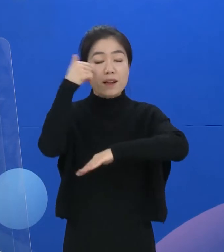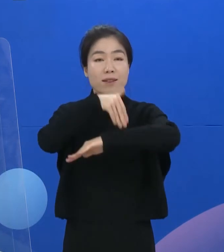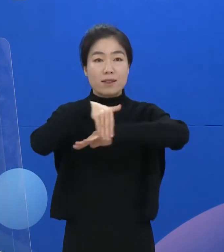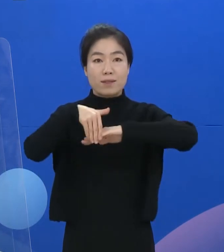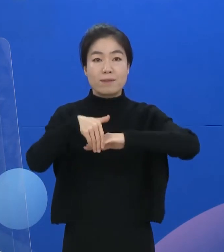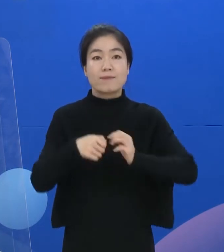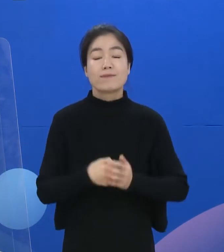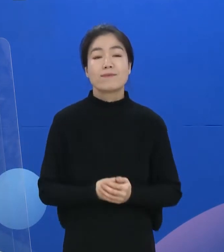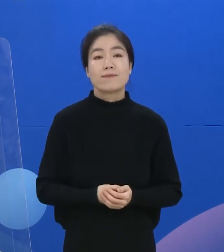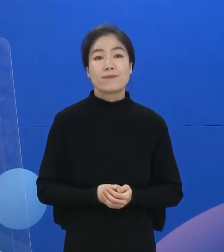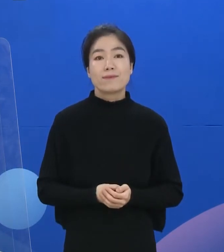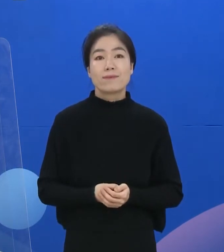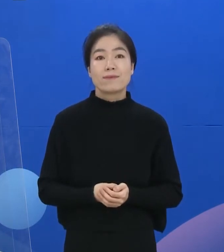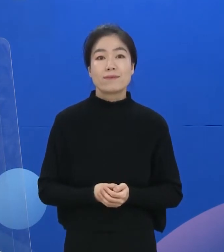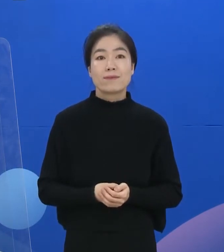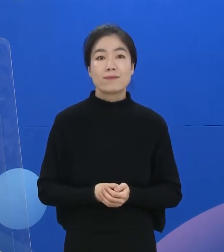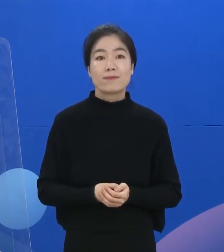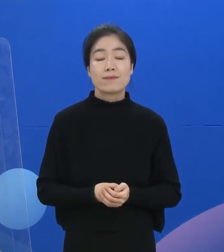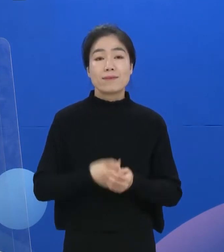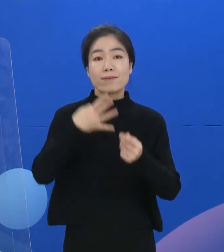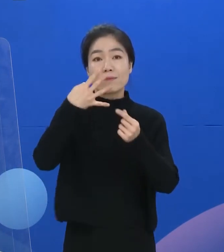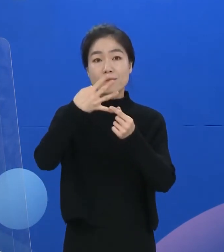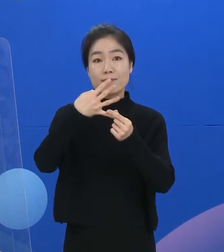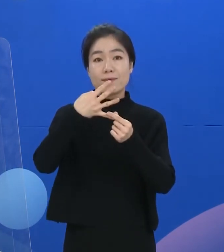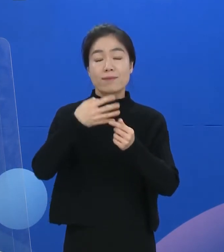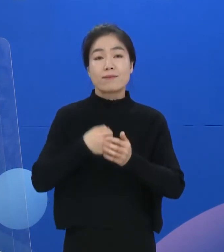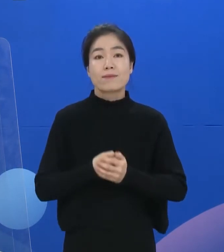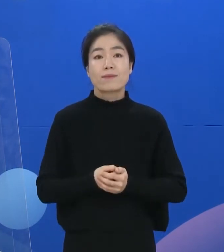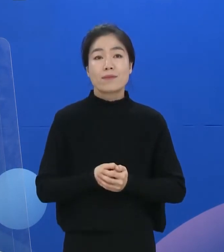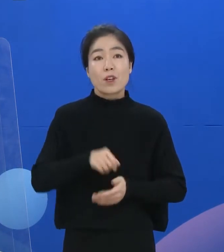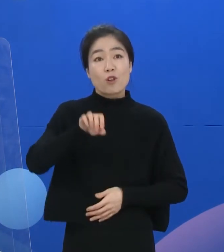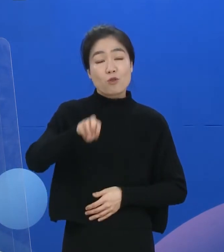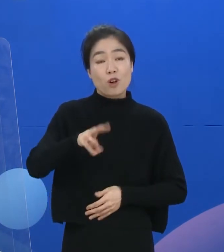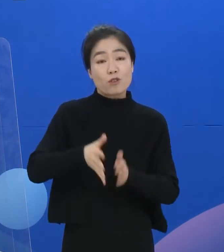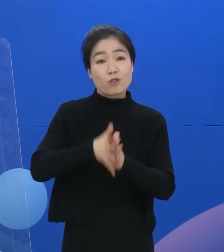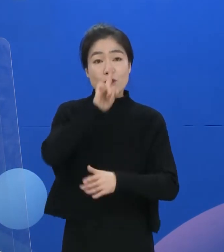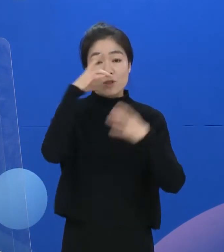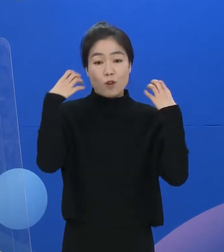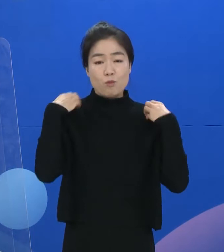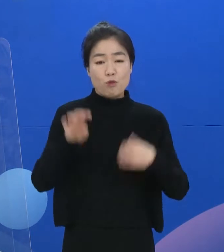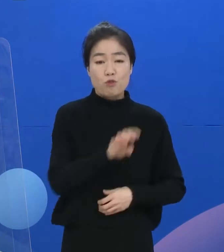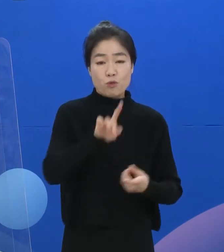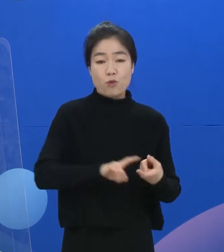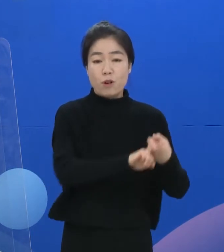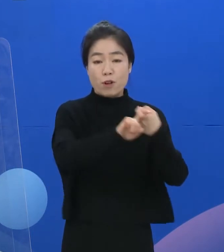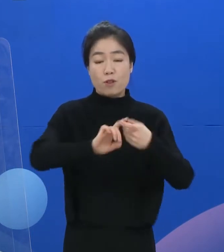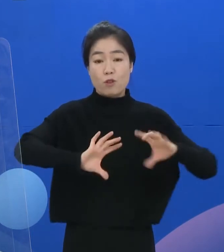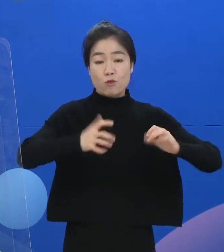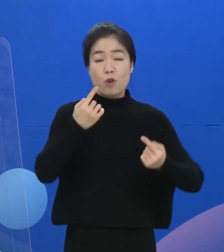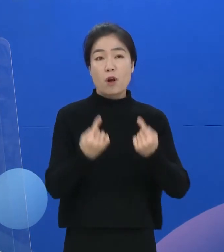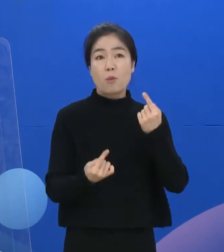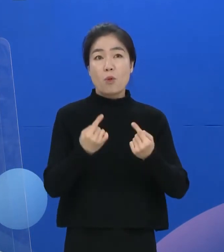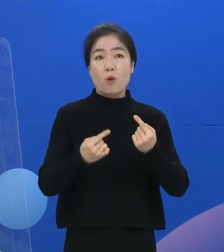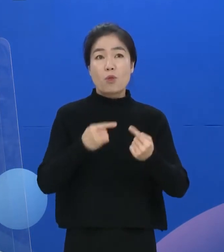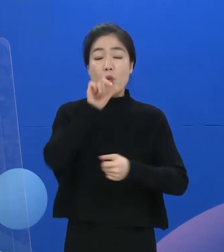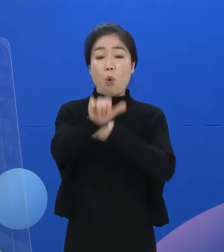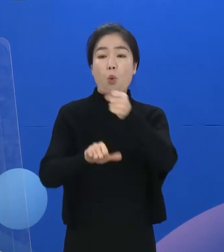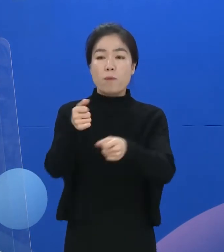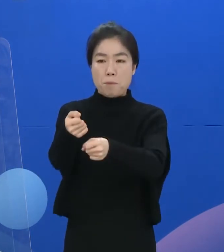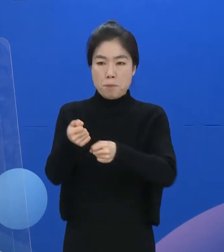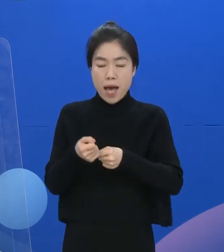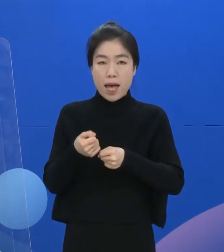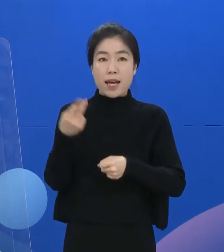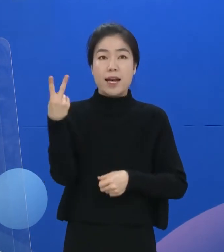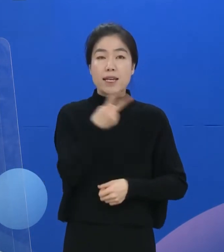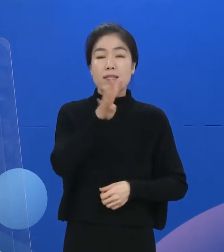정책을 벤치마킹해서 국가사업으로 확대 시행할 계획입니다 넷째